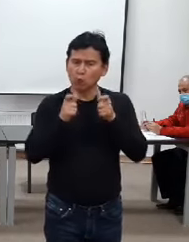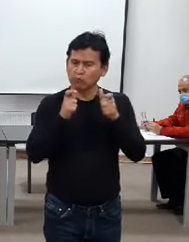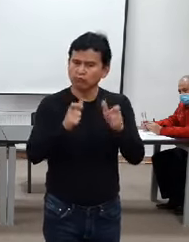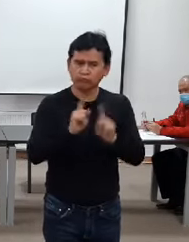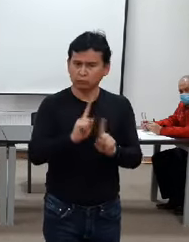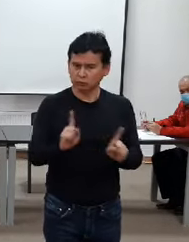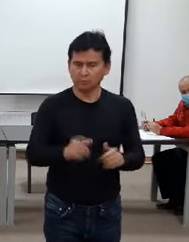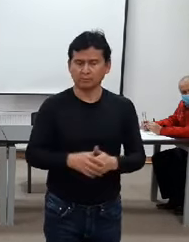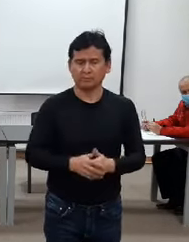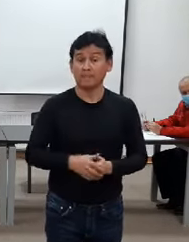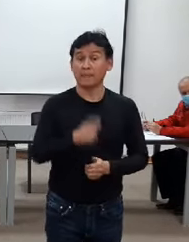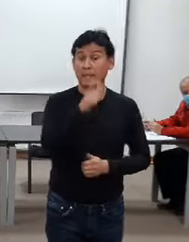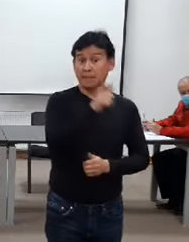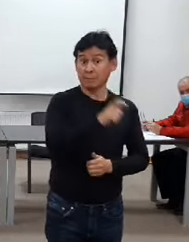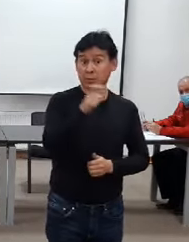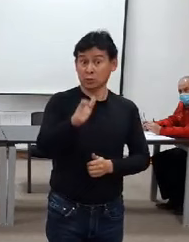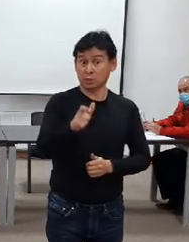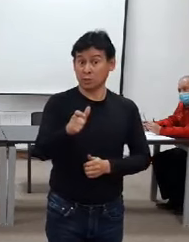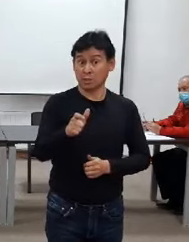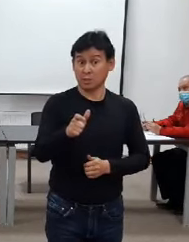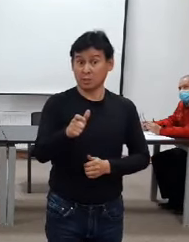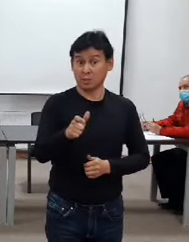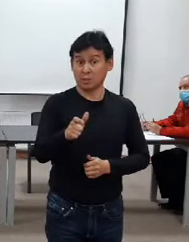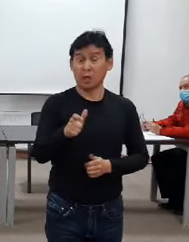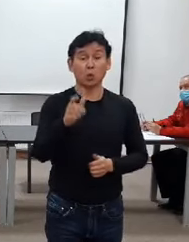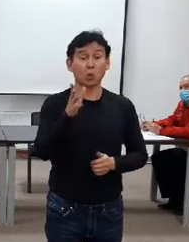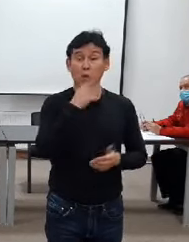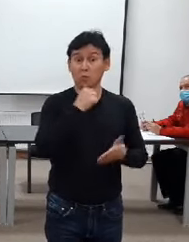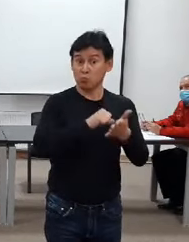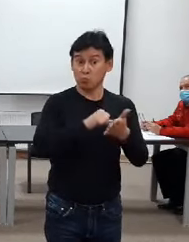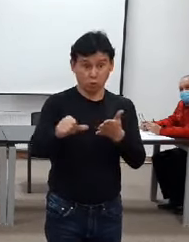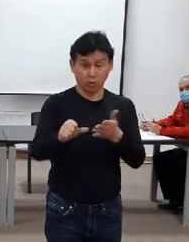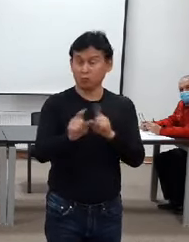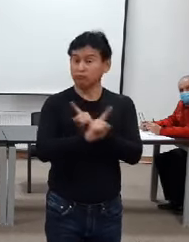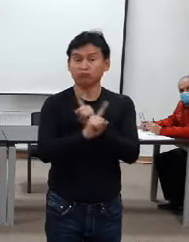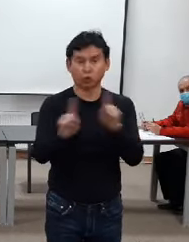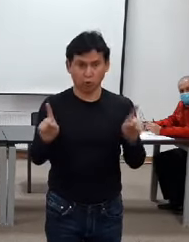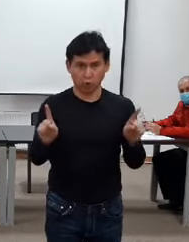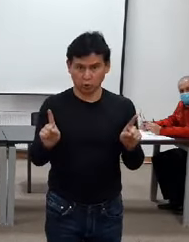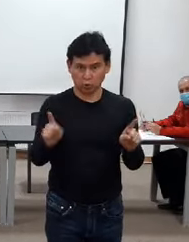sanitaria. Entonces no se arriesgan a ninguna multa pensando. No se arriesgan a